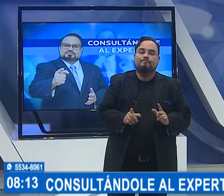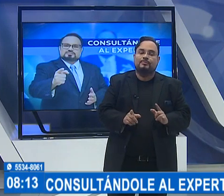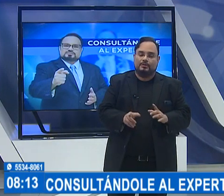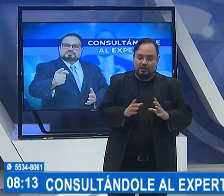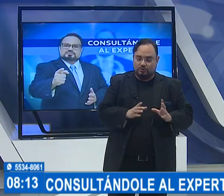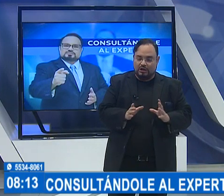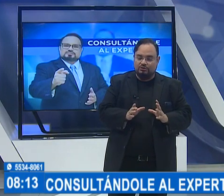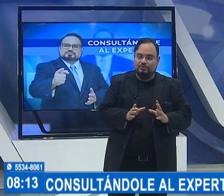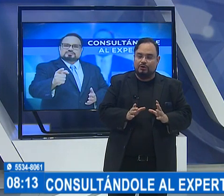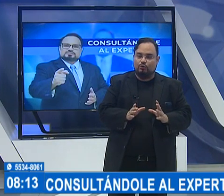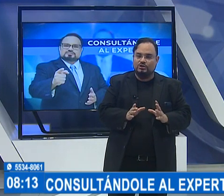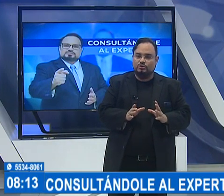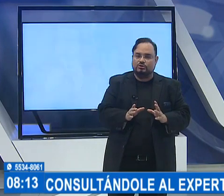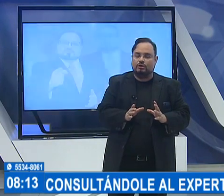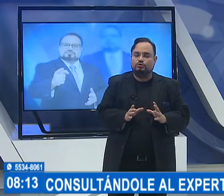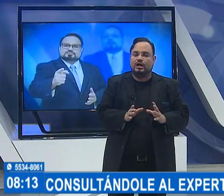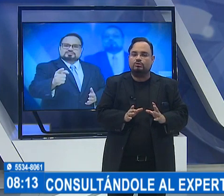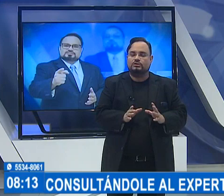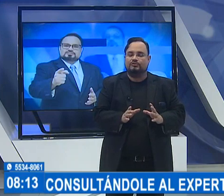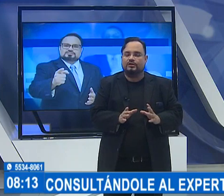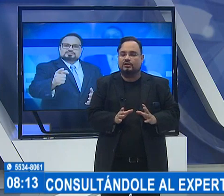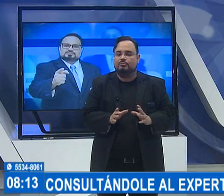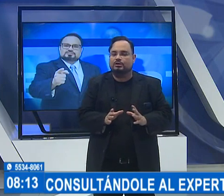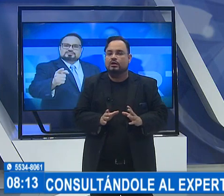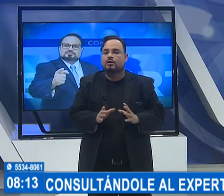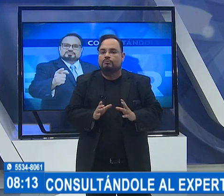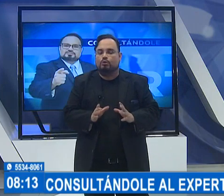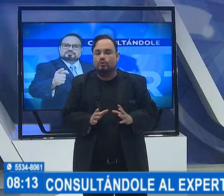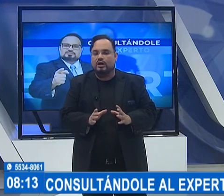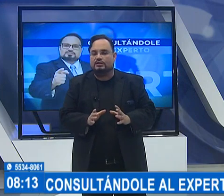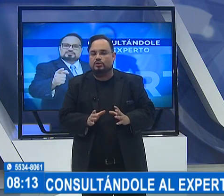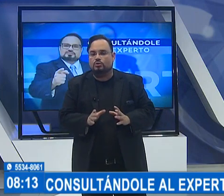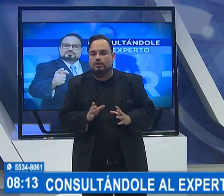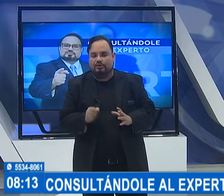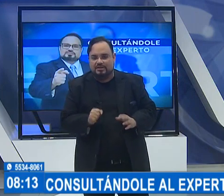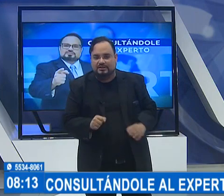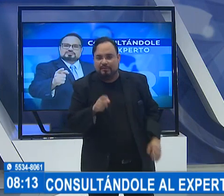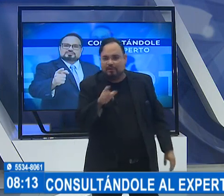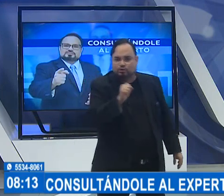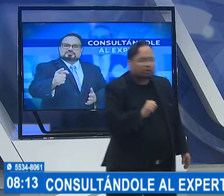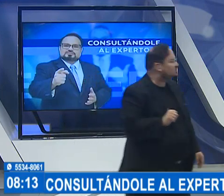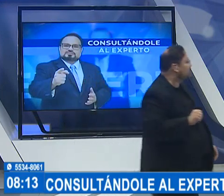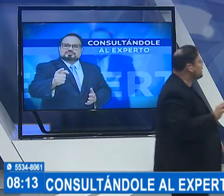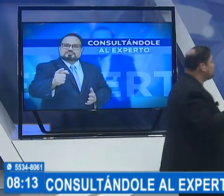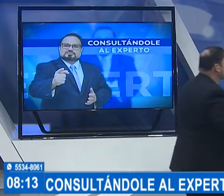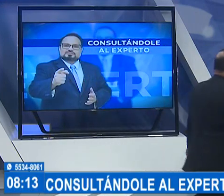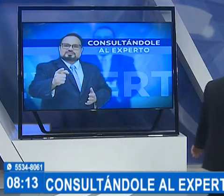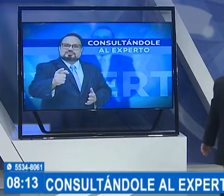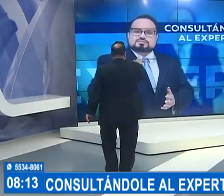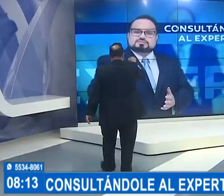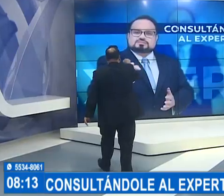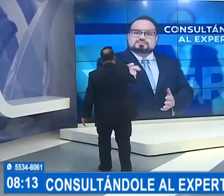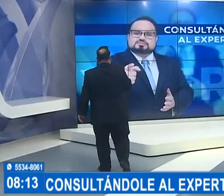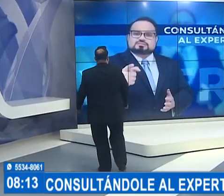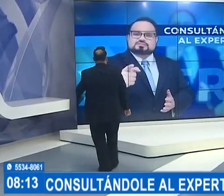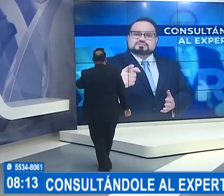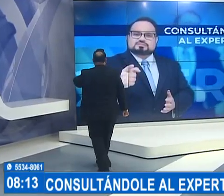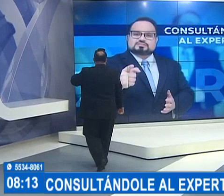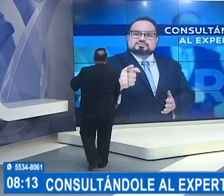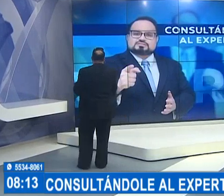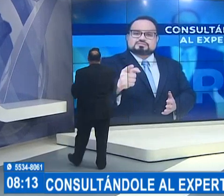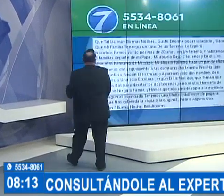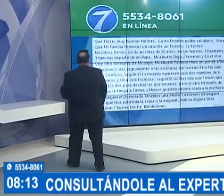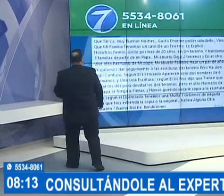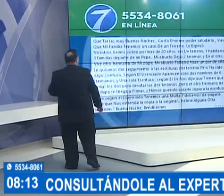civil de los daños y perjuicios causados definitivamente por una lesión gravísima. Vamos con la siguiente pregunta, consultándole al